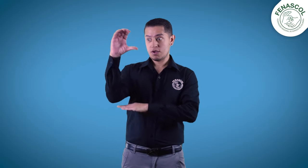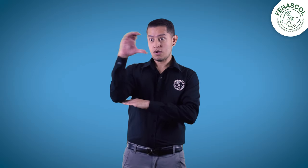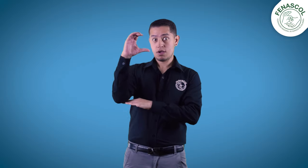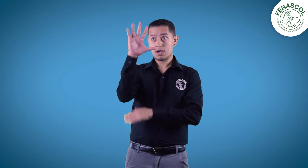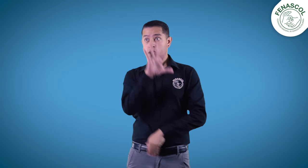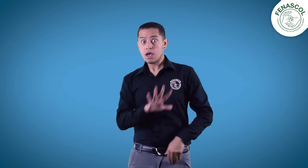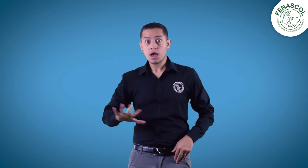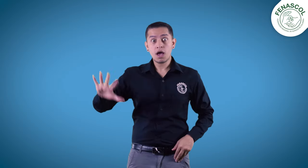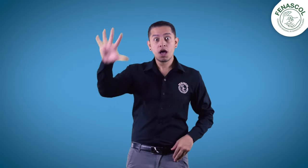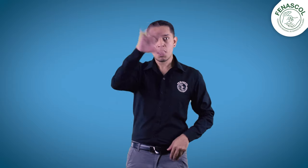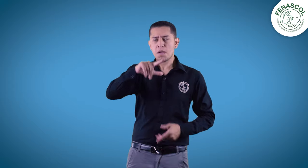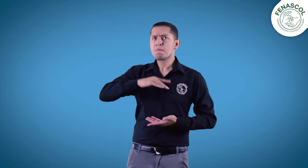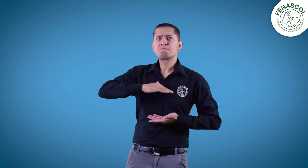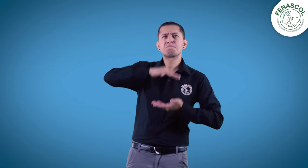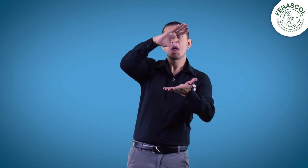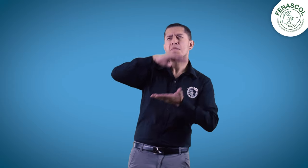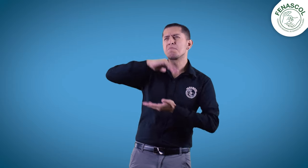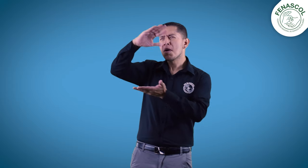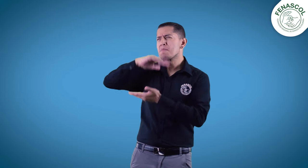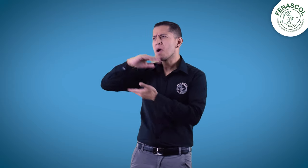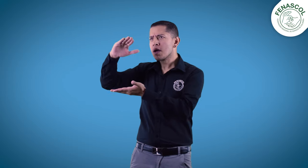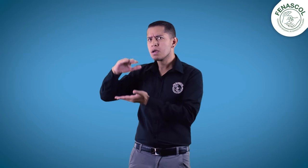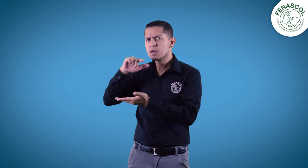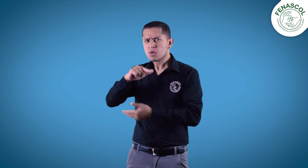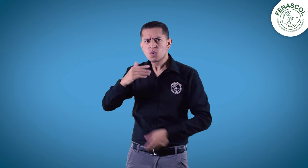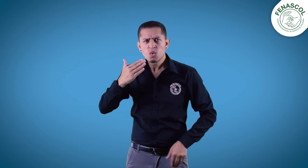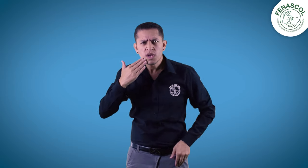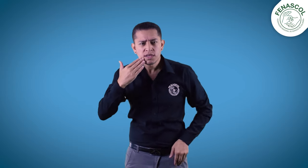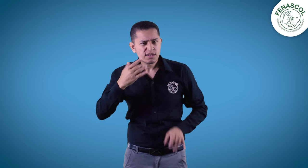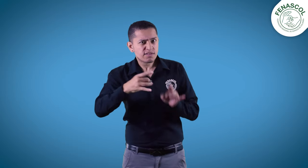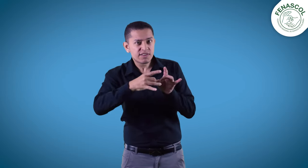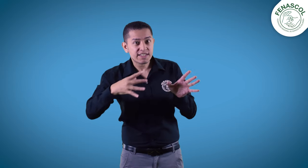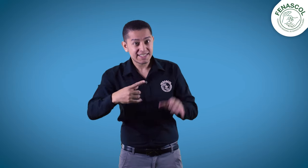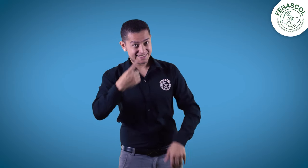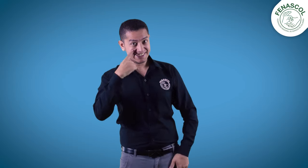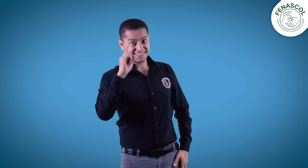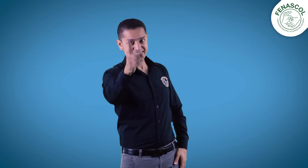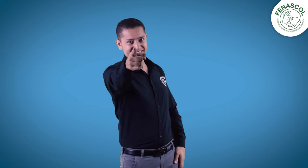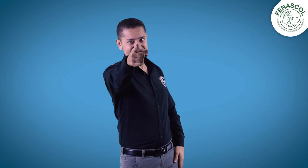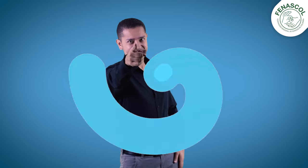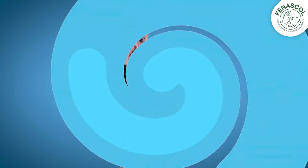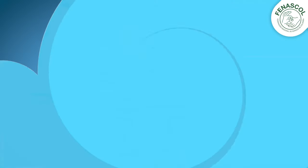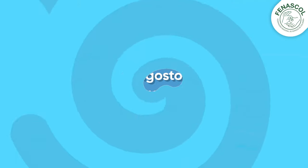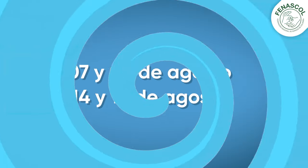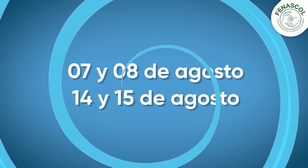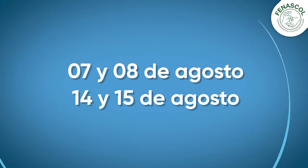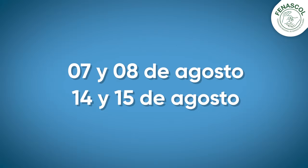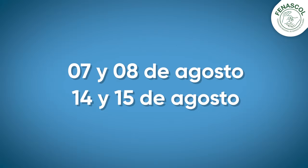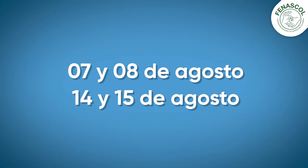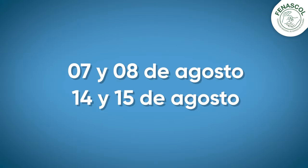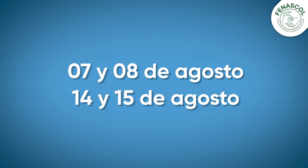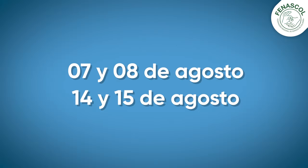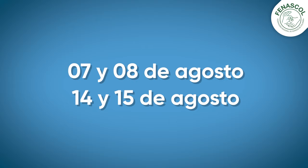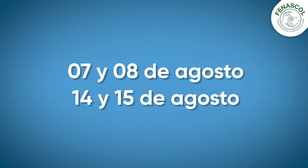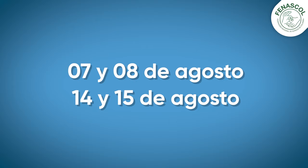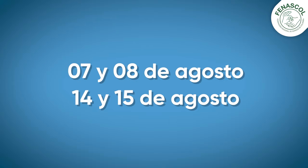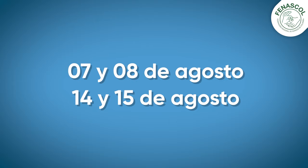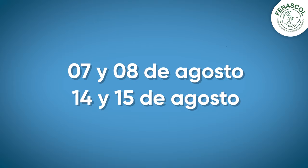La distribución de los pedidos a nivel nacional se hará en las fechas, 7 y 8 de agosto,